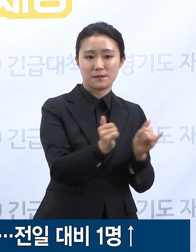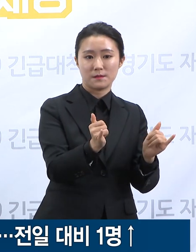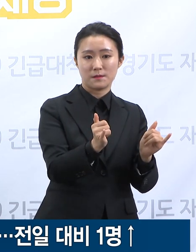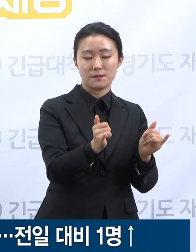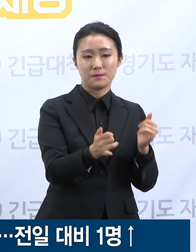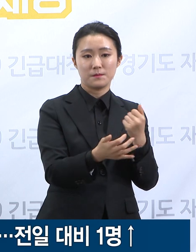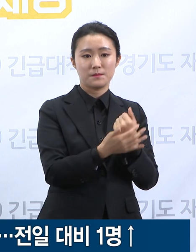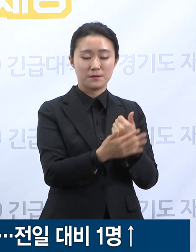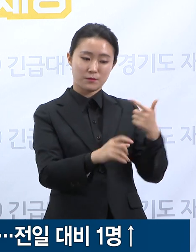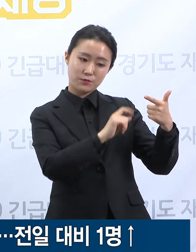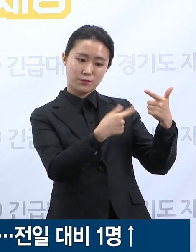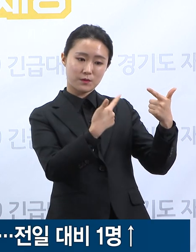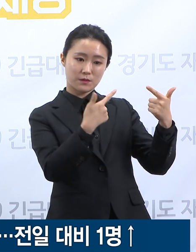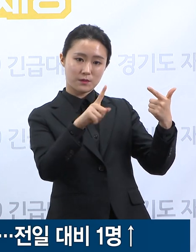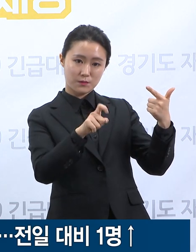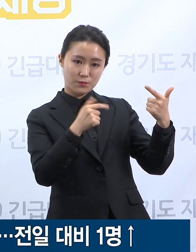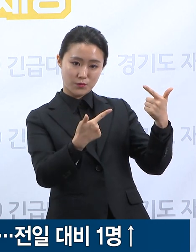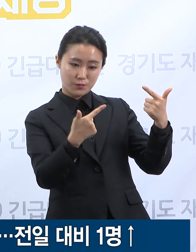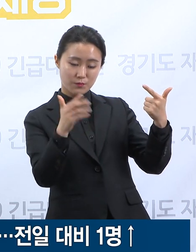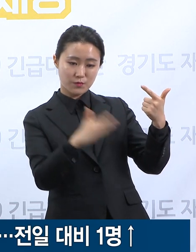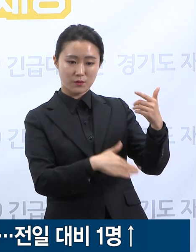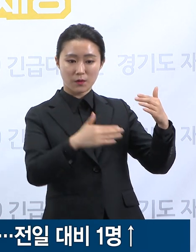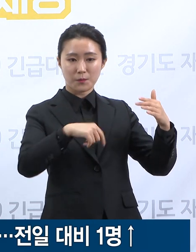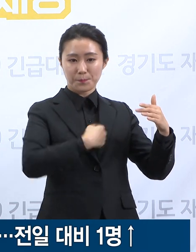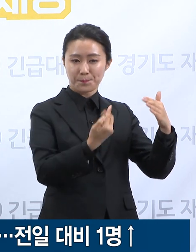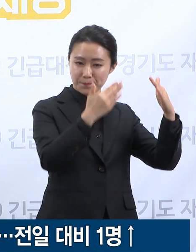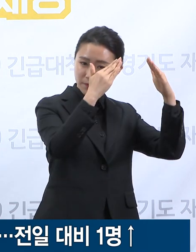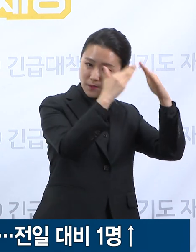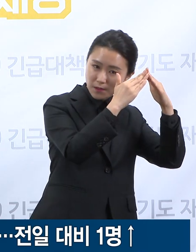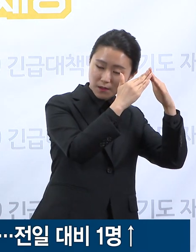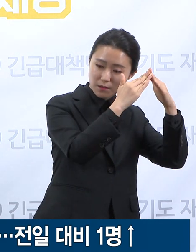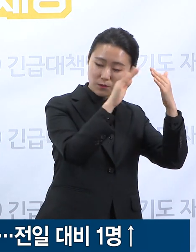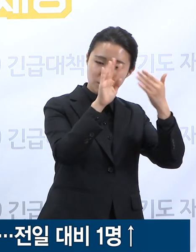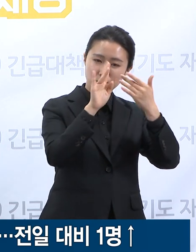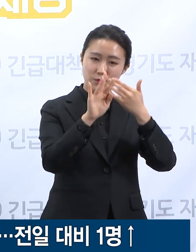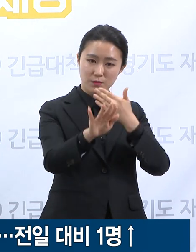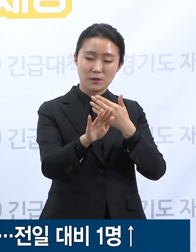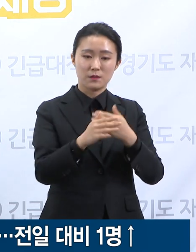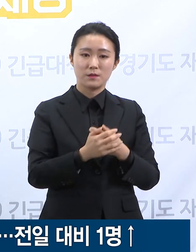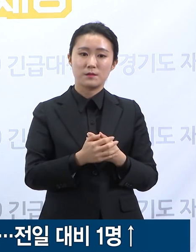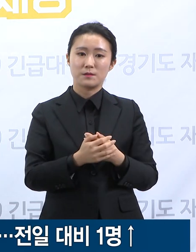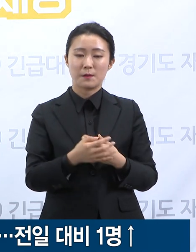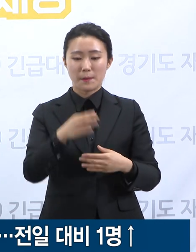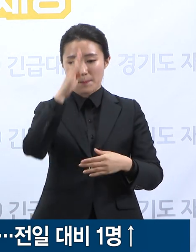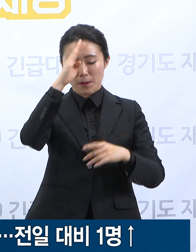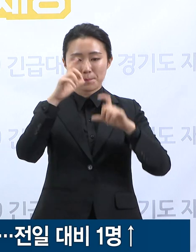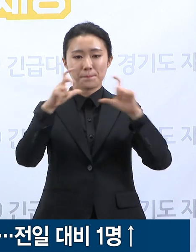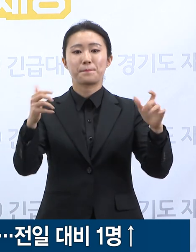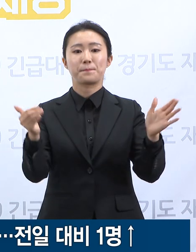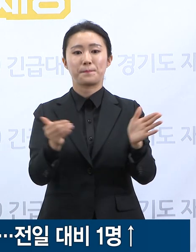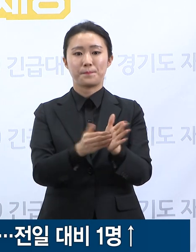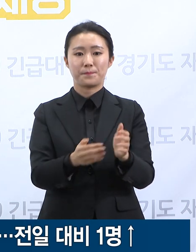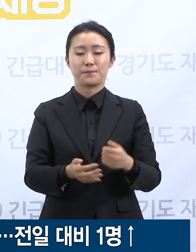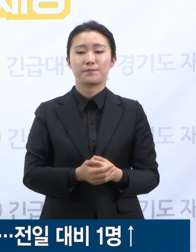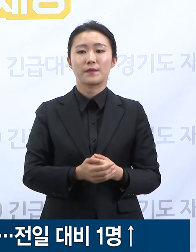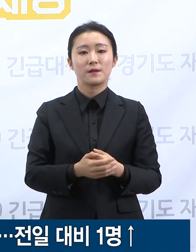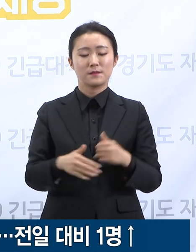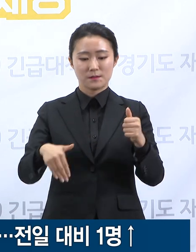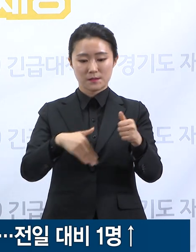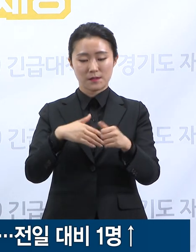6월 16일 증상 발현 후 확진되었습니다. 경기도는 심층 역학조사를 진행하며 상황을 지속 모니터링